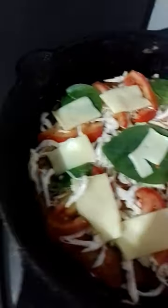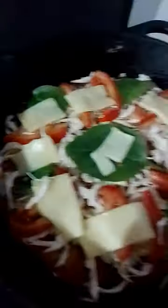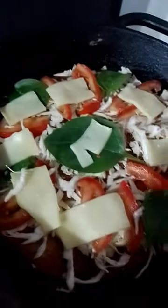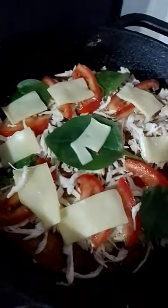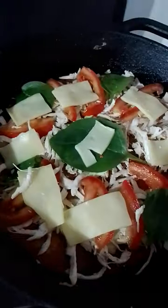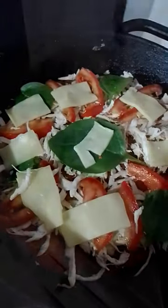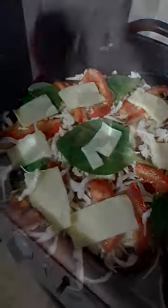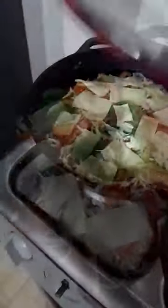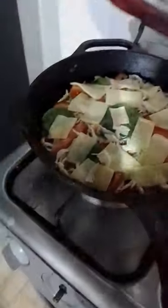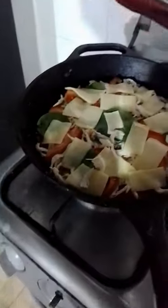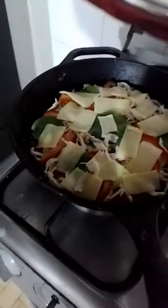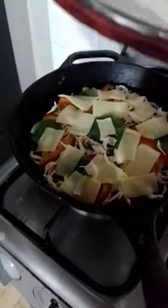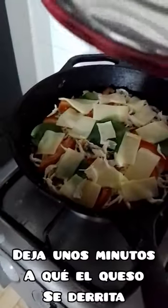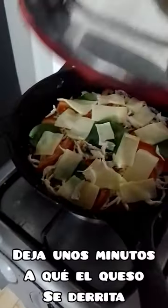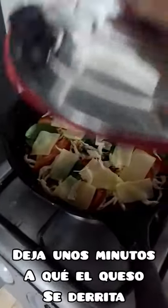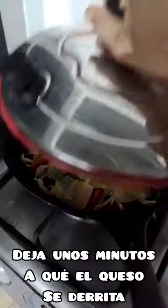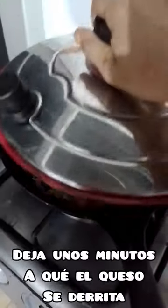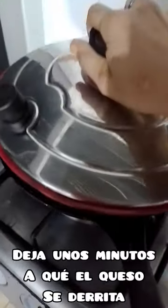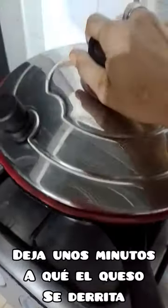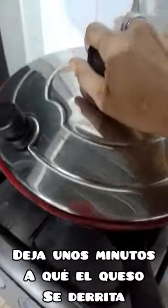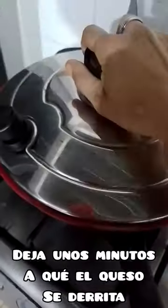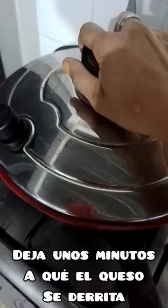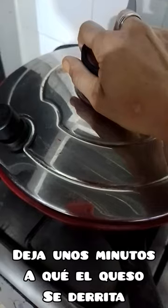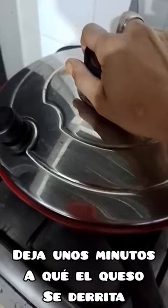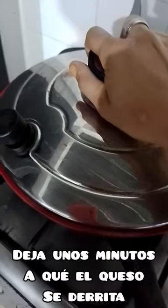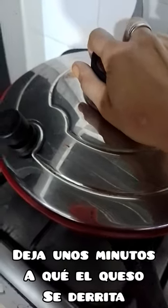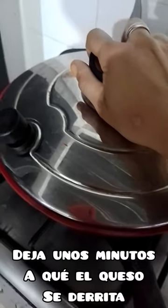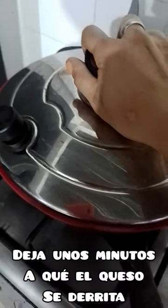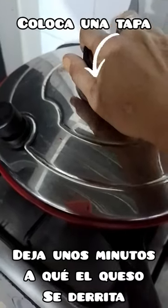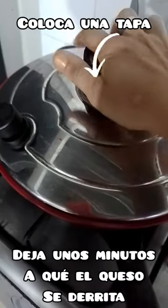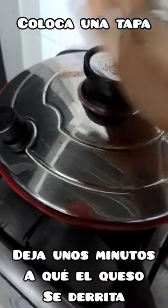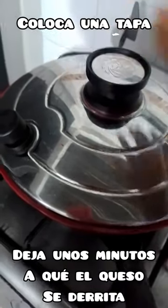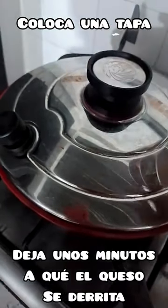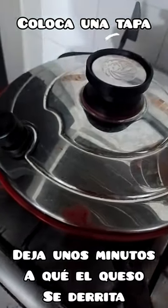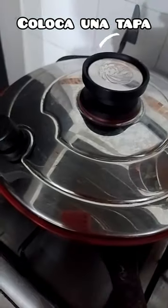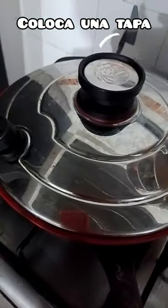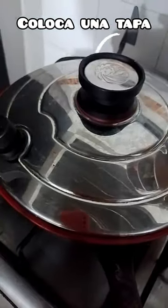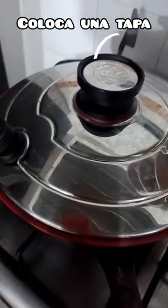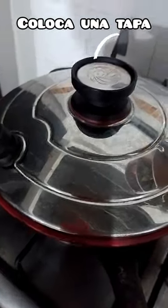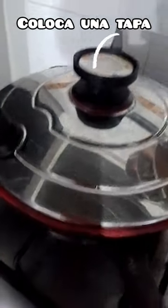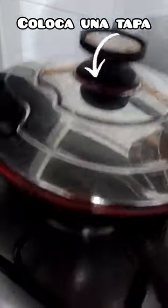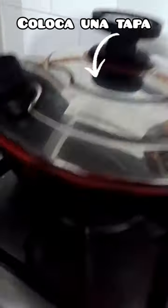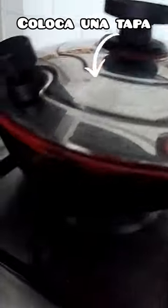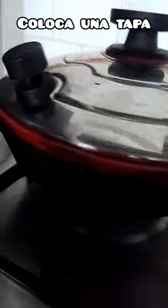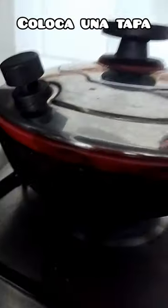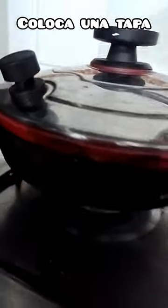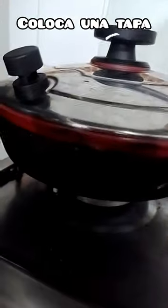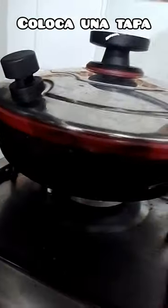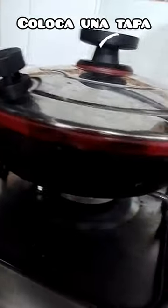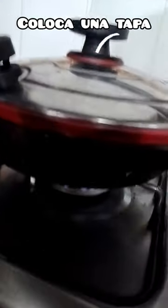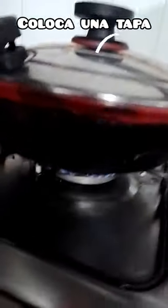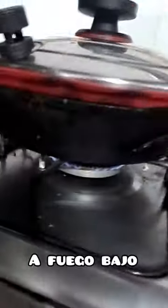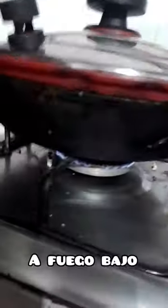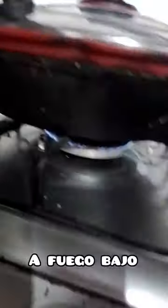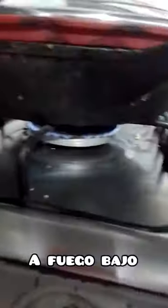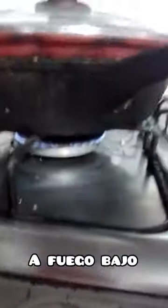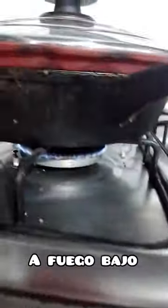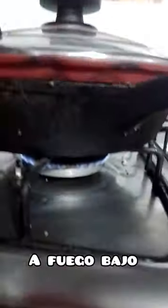me gusta porque derrite. Y vamos a cubrirlo con una tapita. Lo dejamos unos minuticos para que se derrita bien el queso